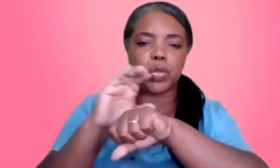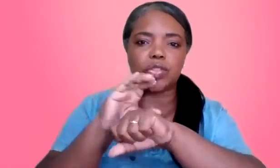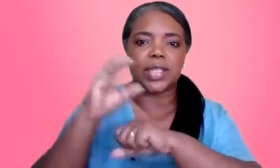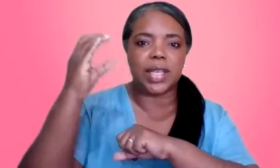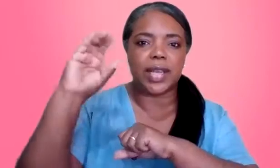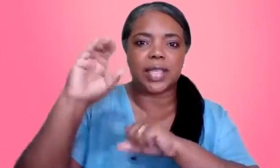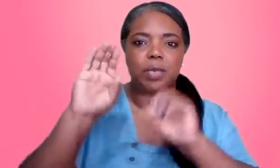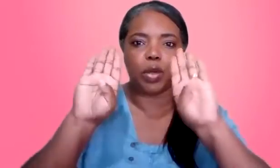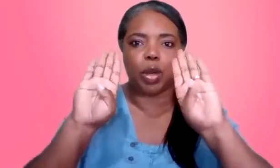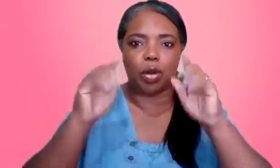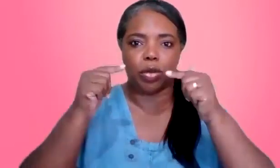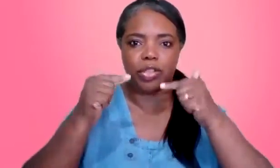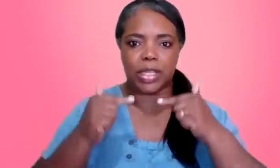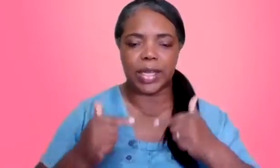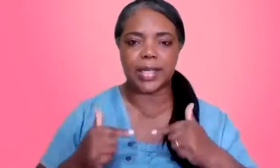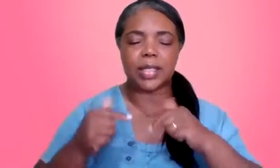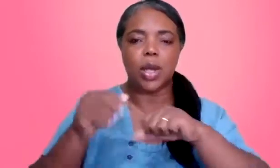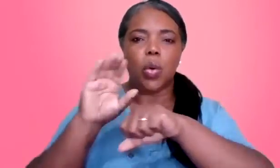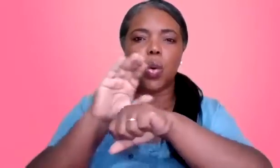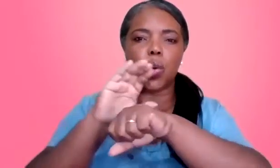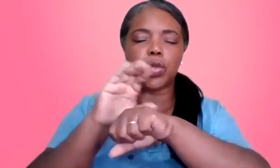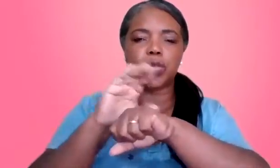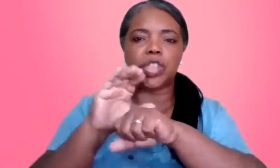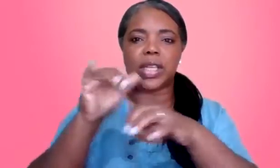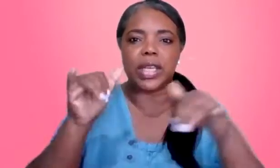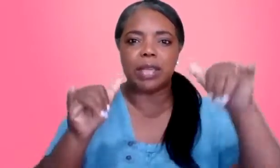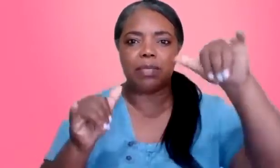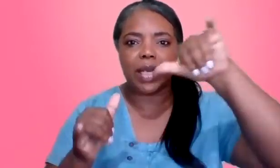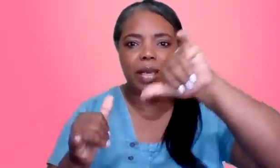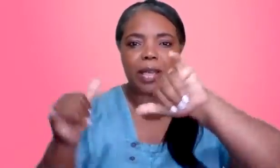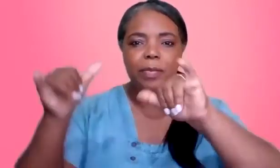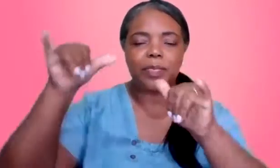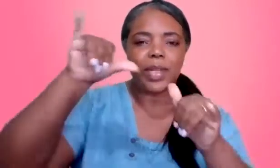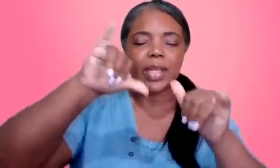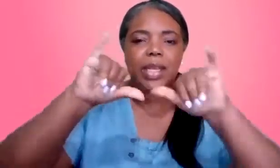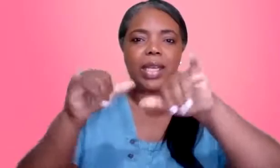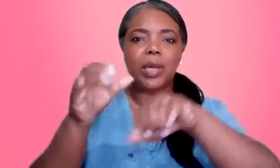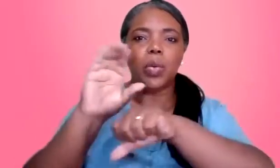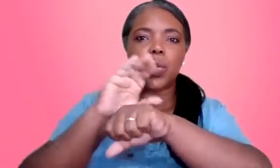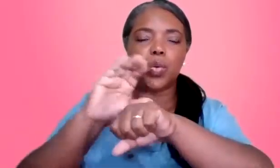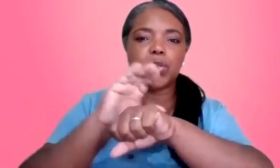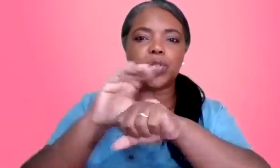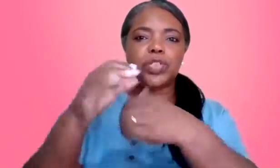de Ciências Biológicas, o curso de Química e o curso